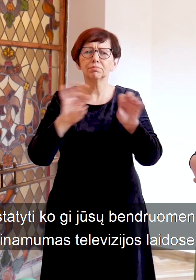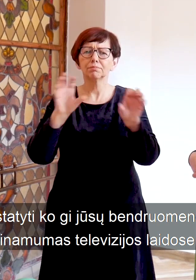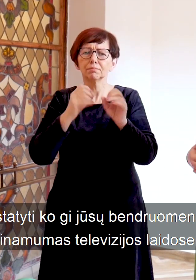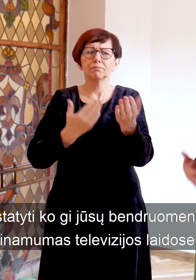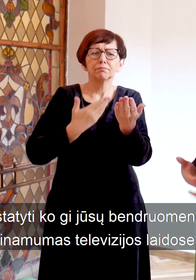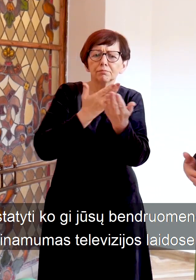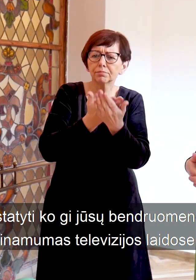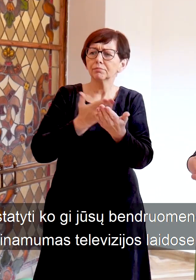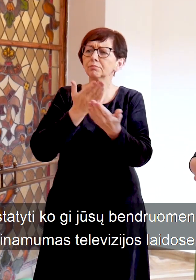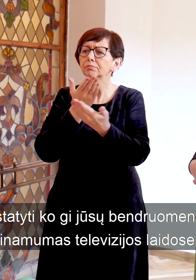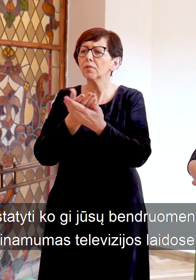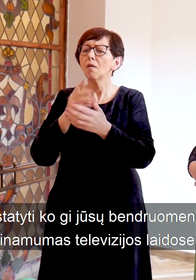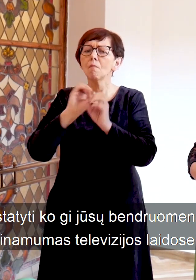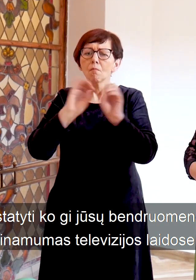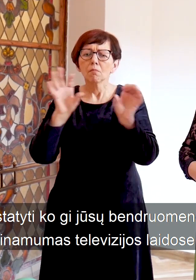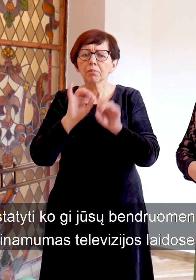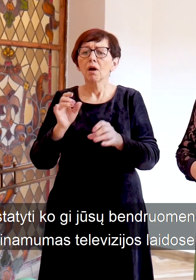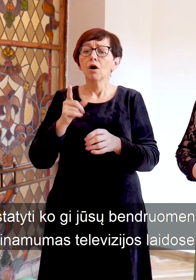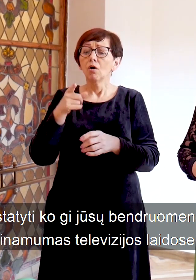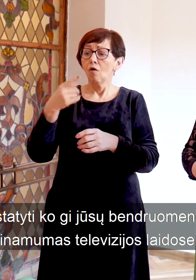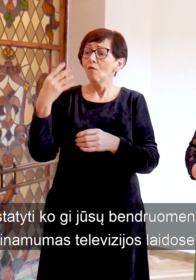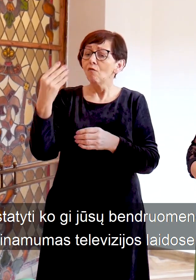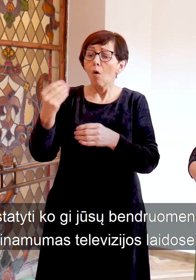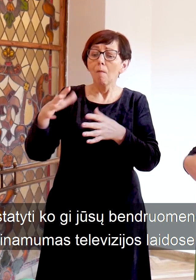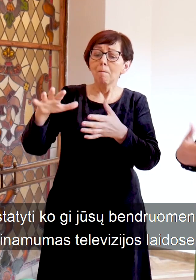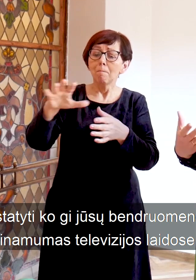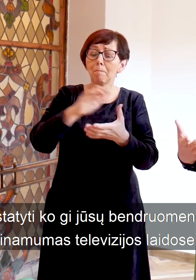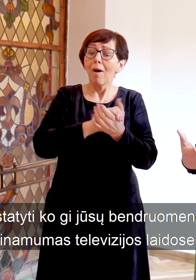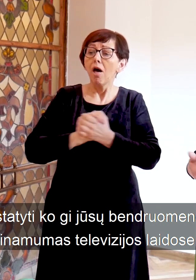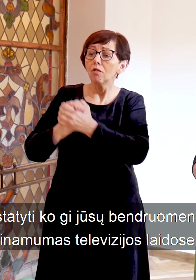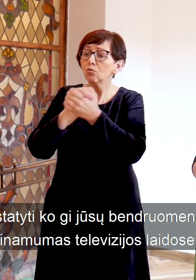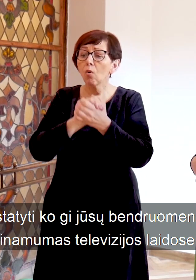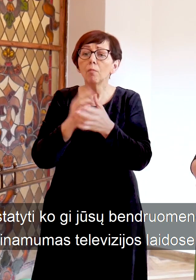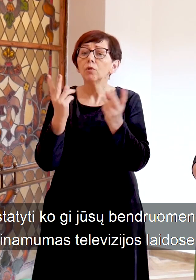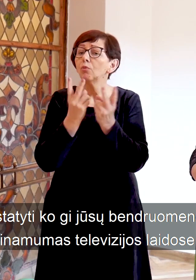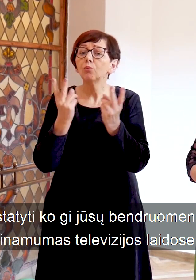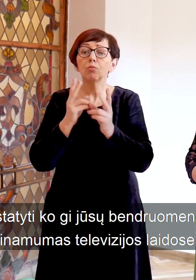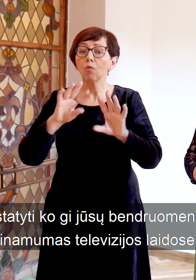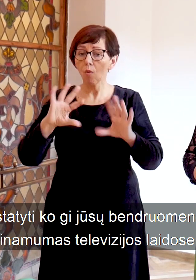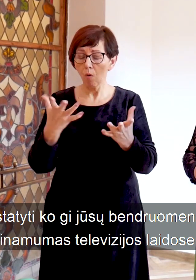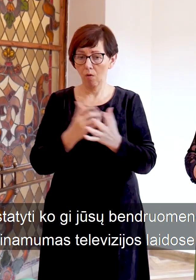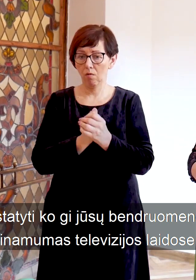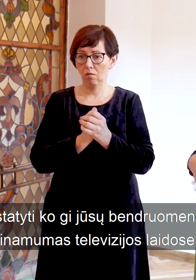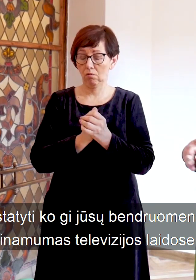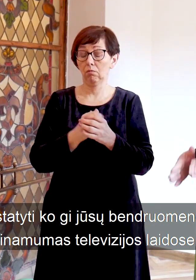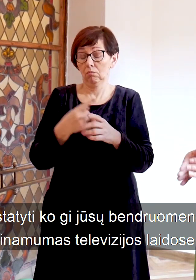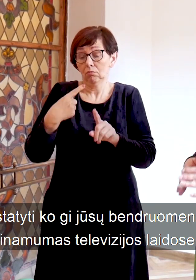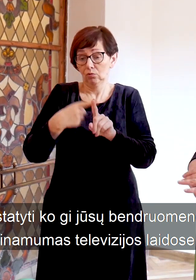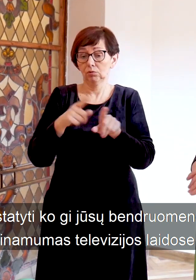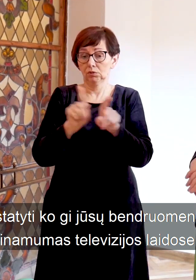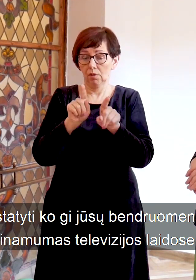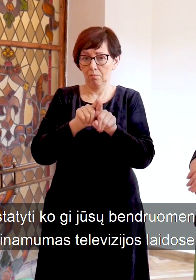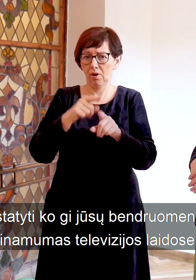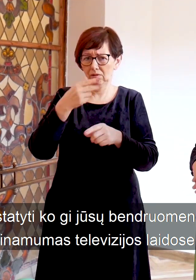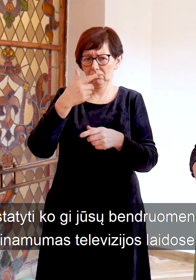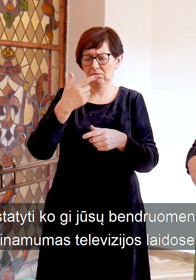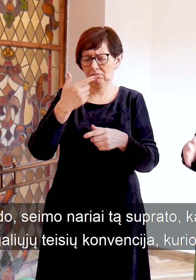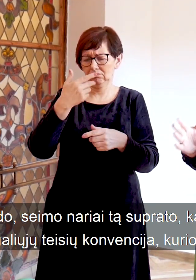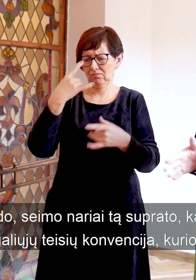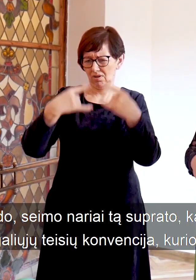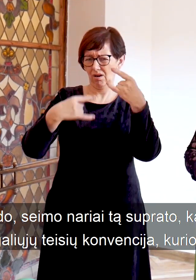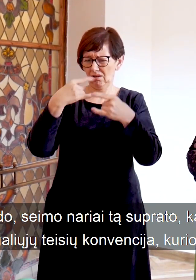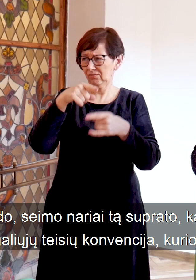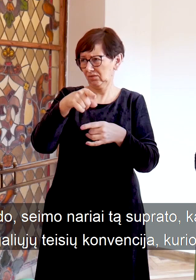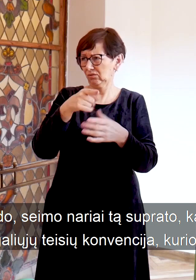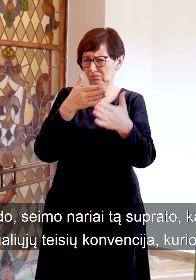pristatyti, kogi jūsų bendruomeniai reikia ir kad tas informacijos prieinamumas televizijos laidose buvo Lietuvoje labai mažas,